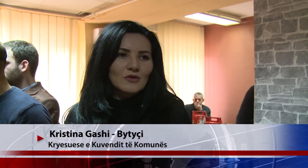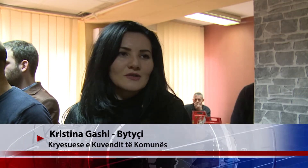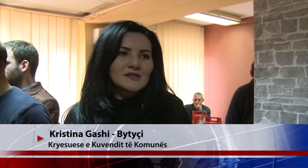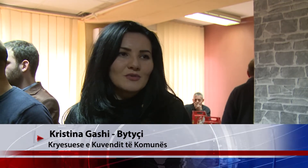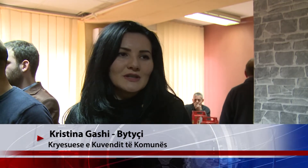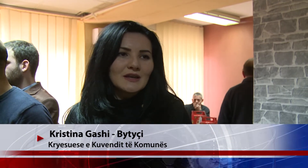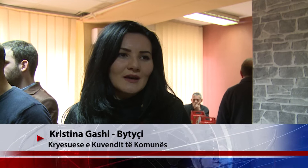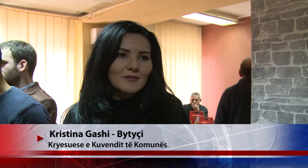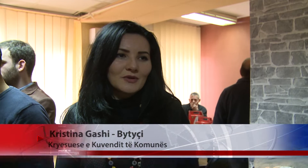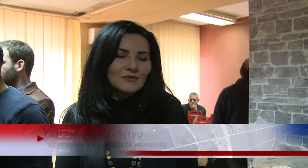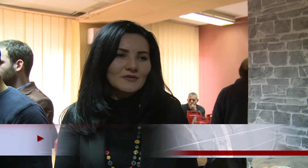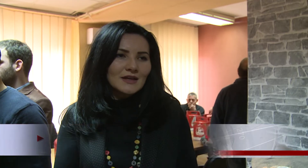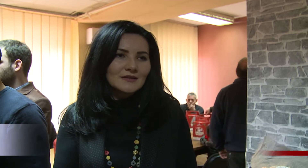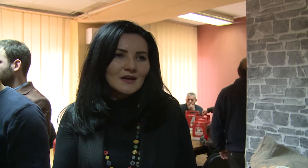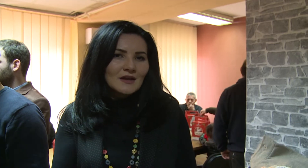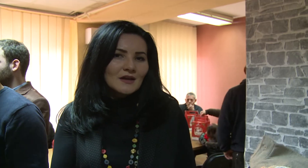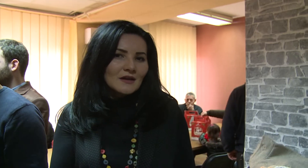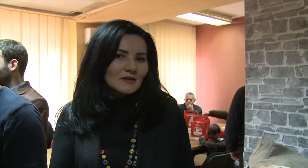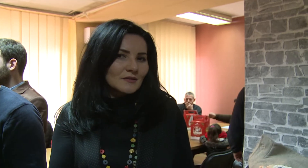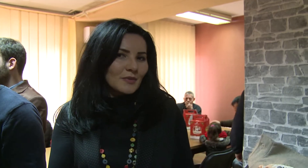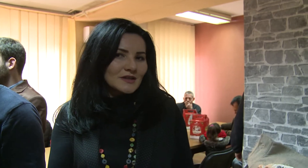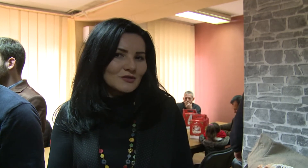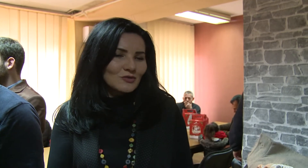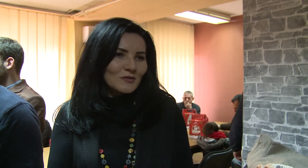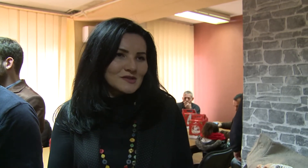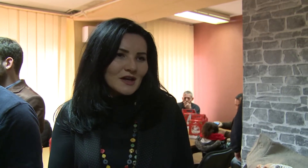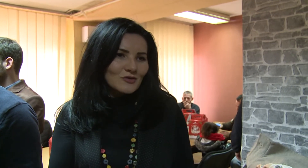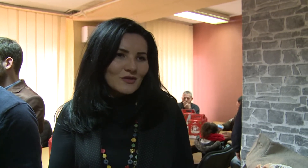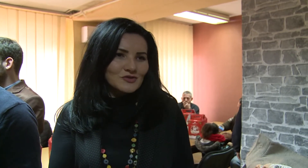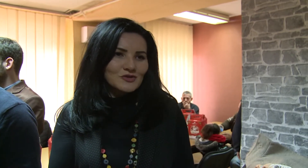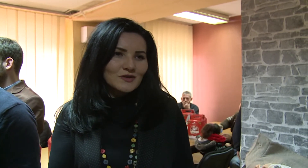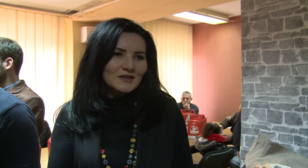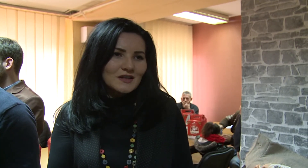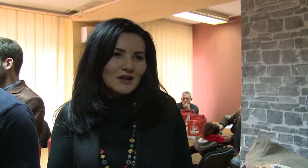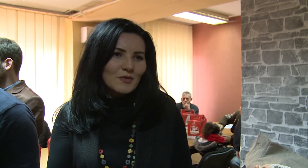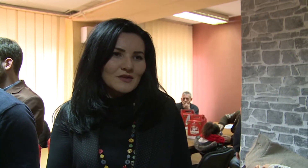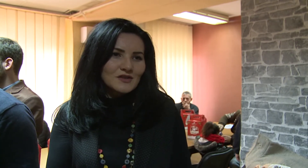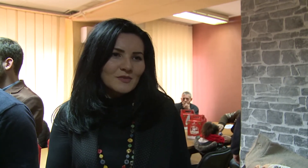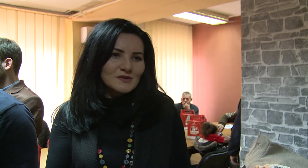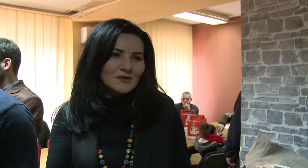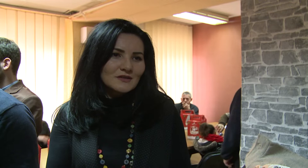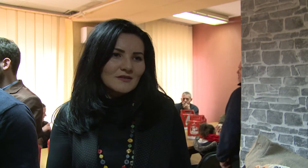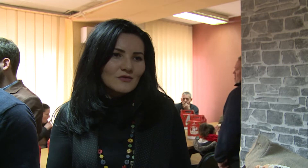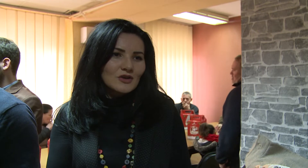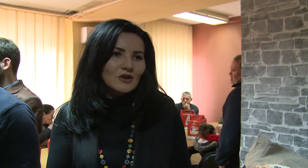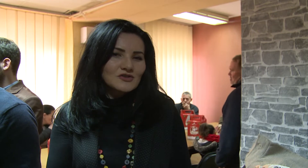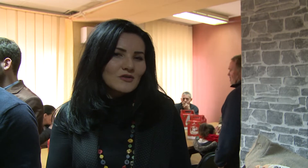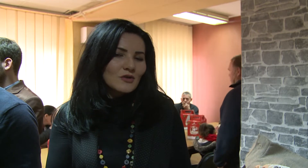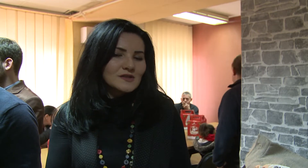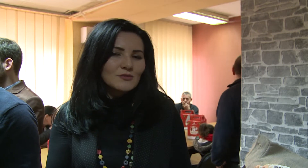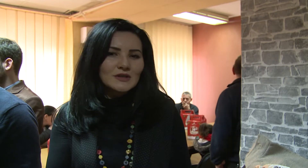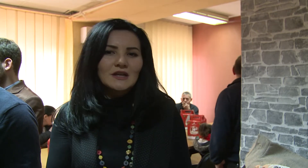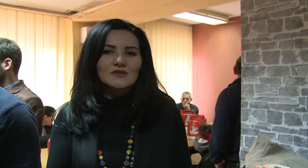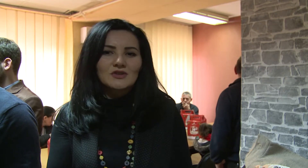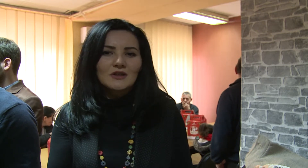një dhuratë simbolike për fund vit, pa tjetër duke mos i harruar dhe shoqatat e tjera për dhe gjithë personat në nevoj. Kjo është një